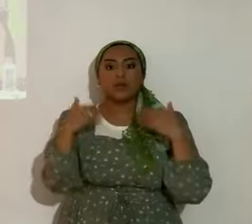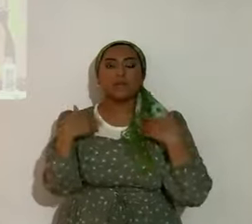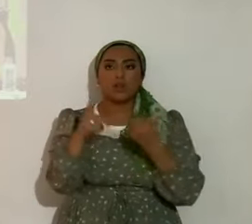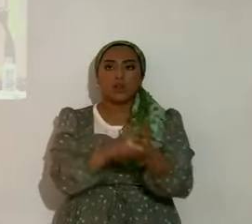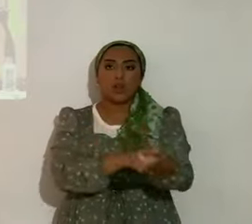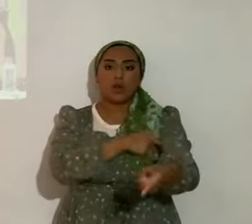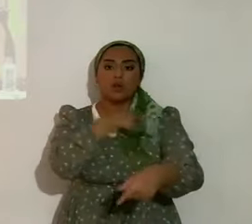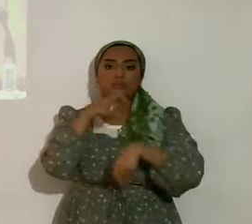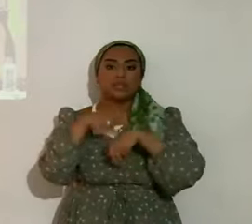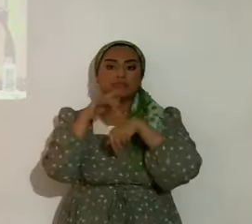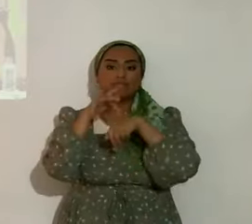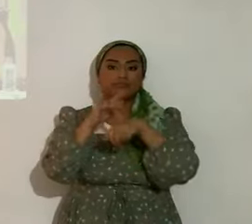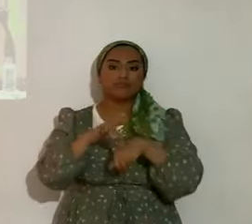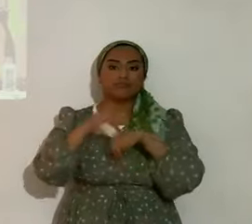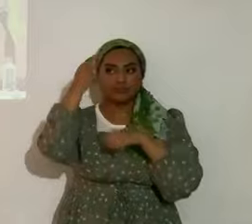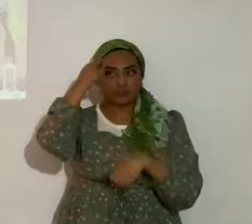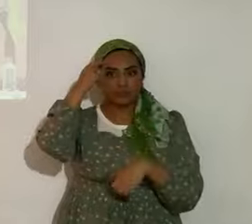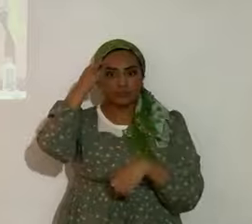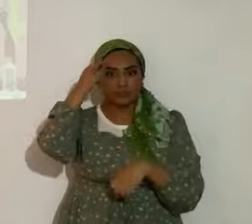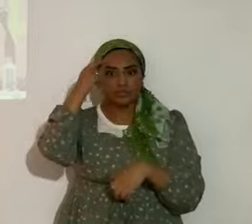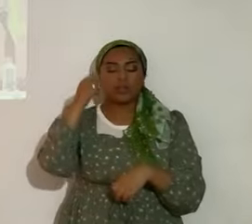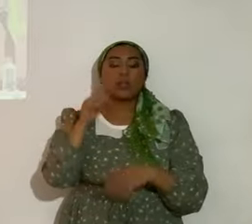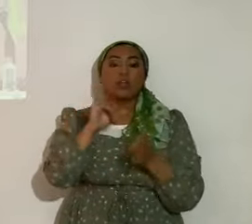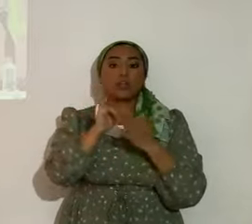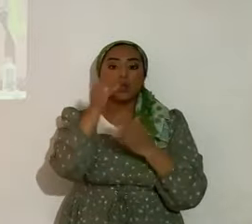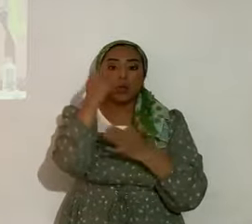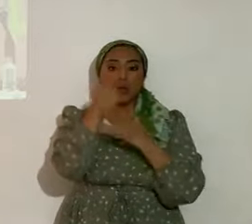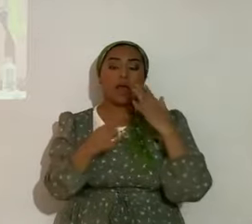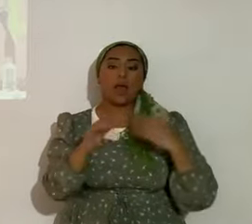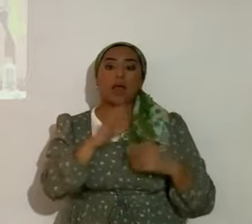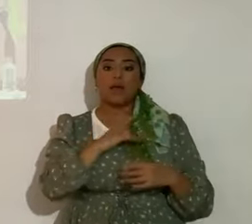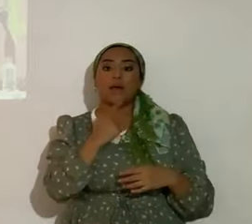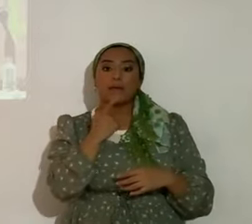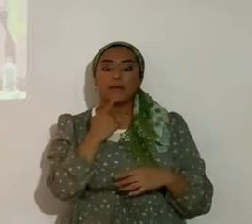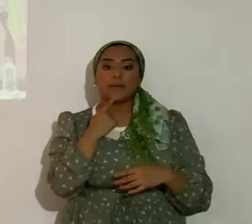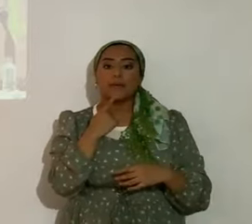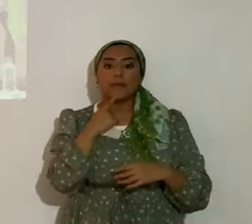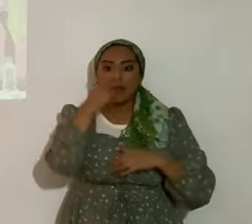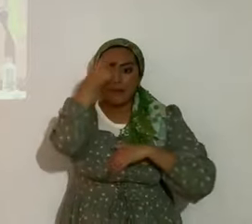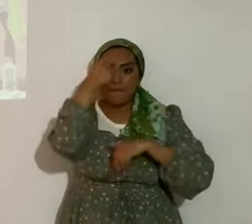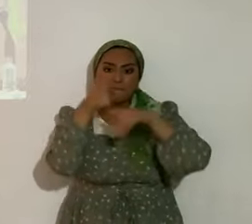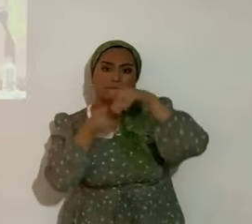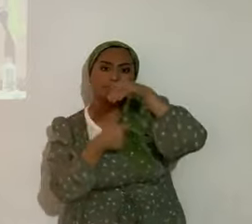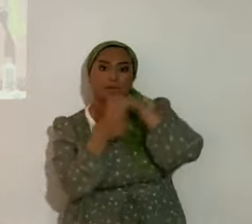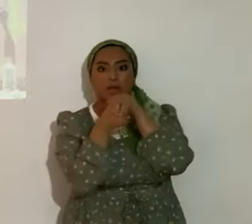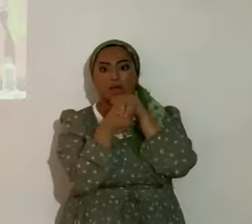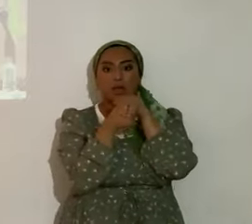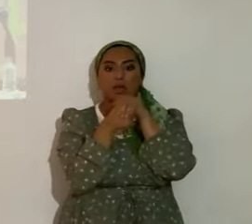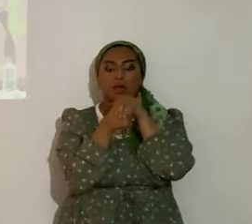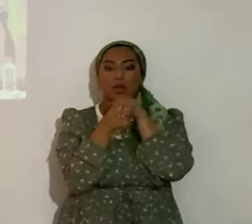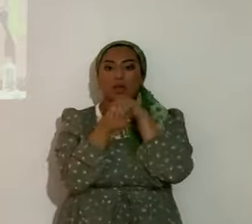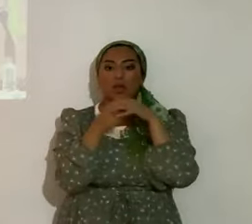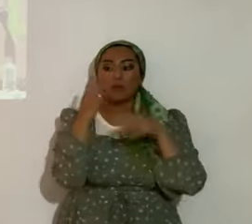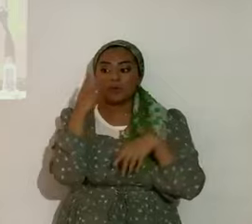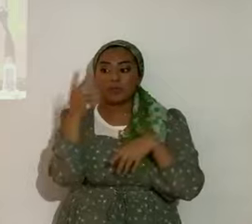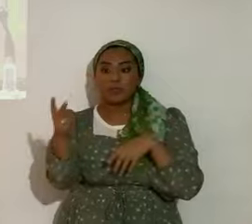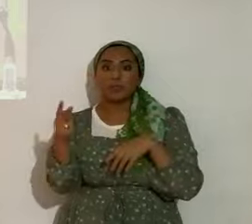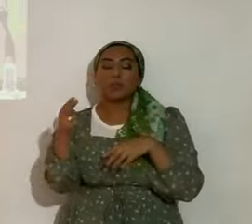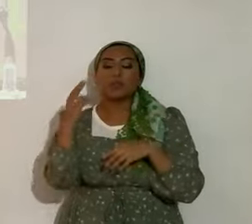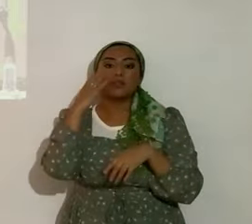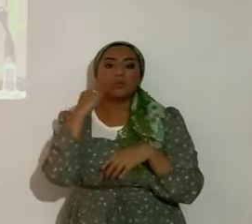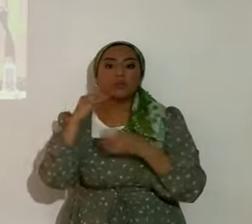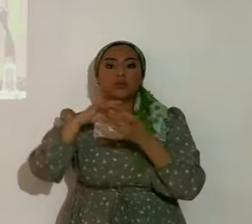tiempo alojadas en la mente, es lo que yo llamo atrincheradas. Entonces vamos a ver qué es una experiencia